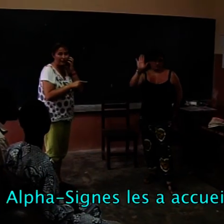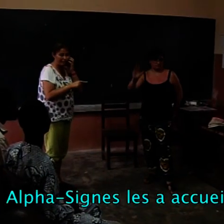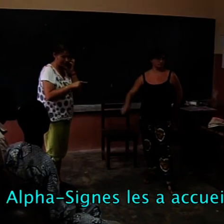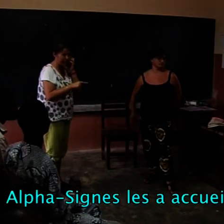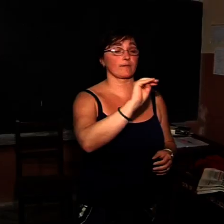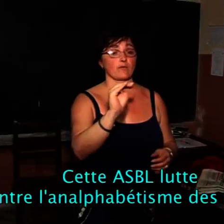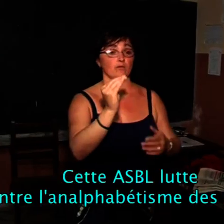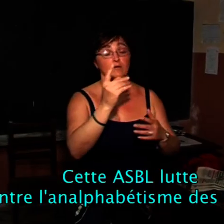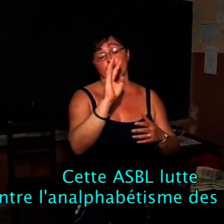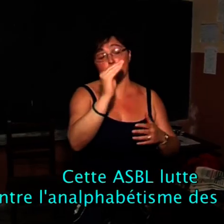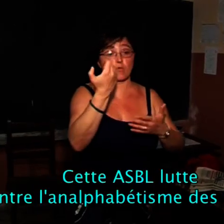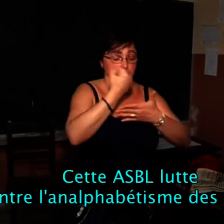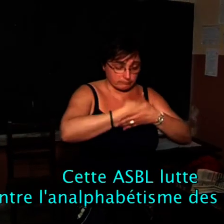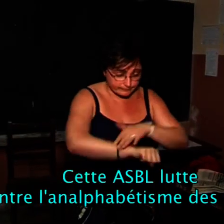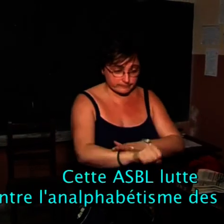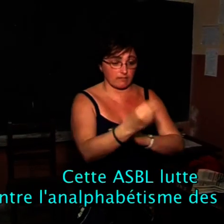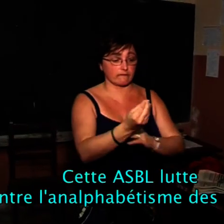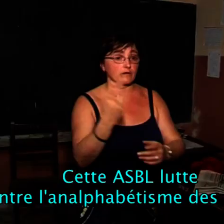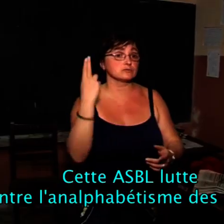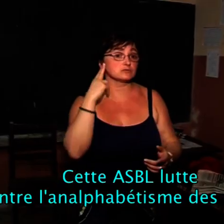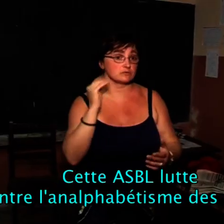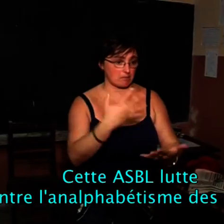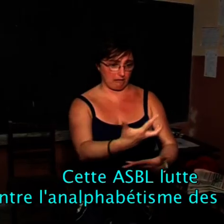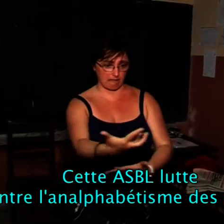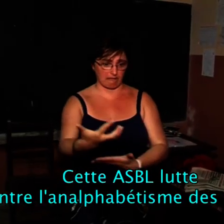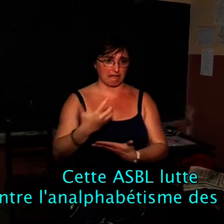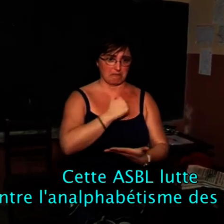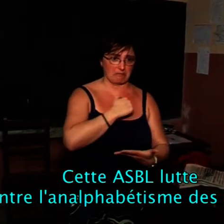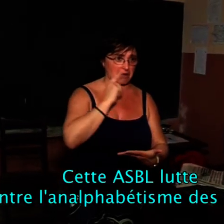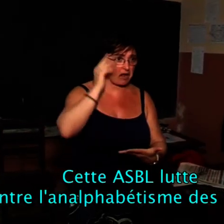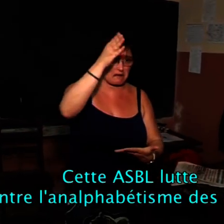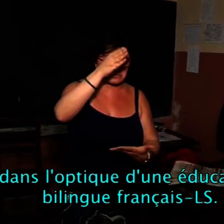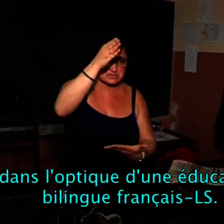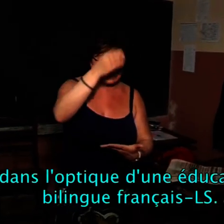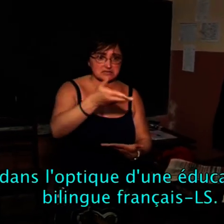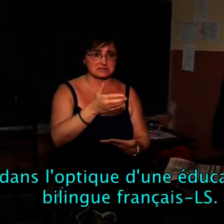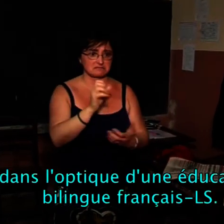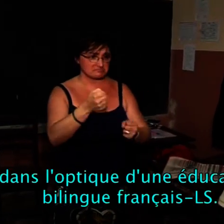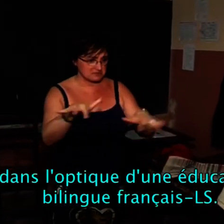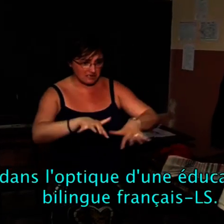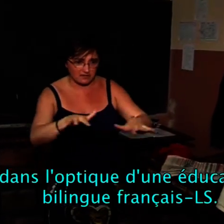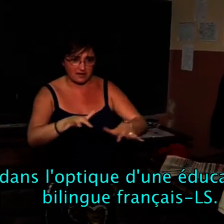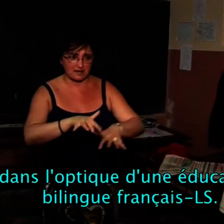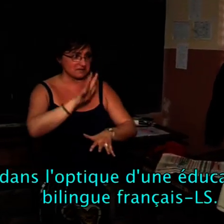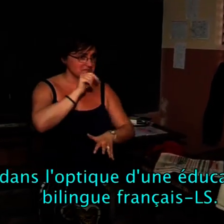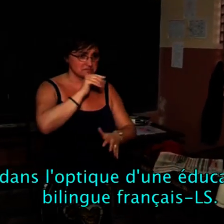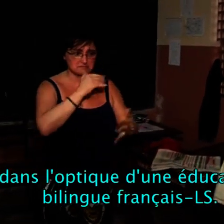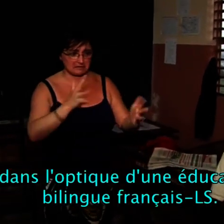accueillis. Cette ASBL lutte contre l'analphabétisme des personnes sourdes dans une optique d'éducation bilingue français,